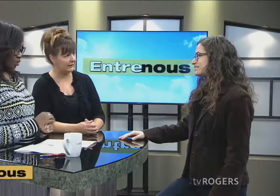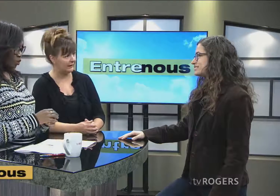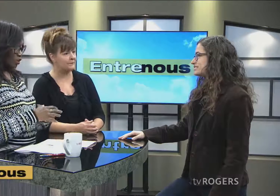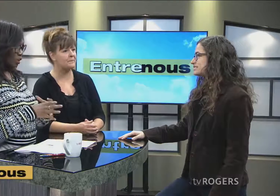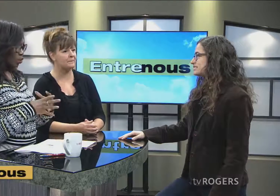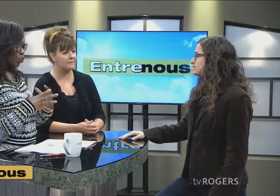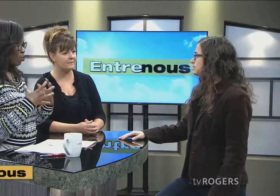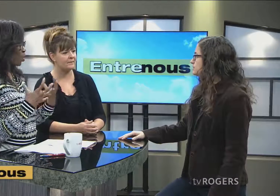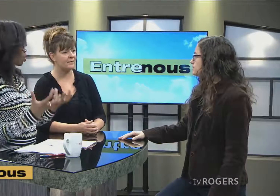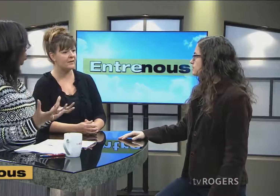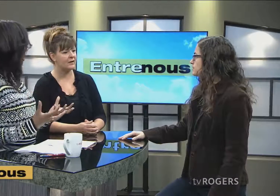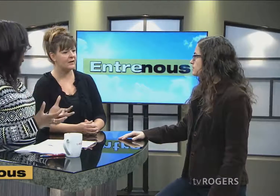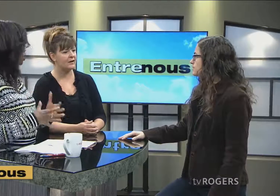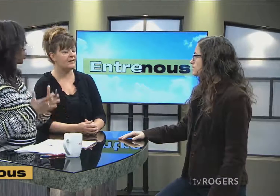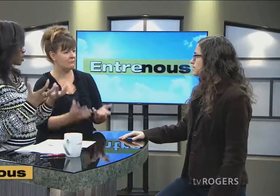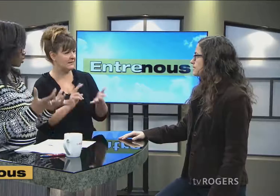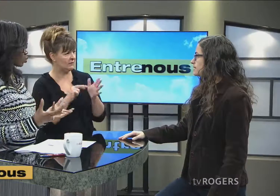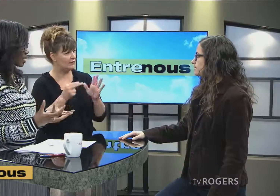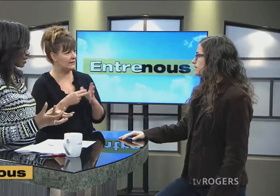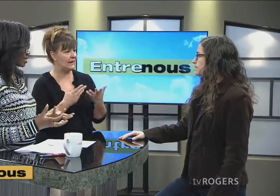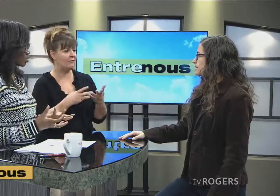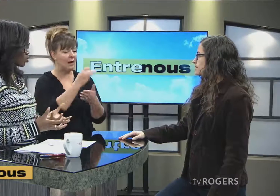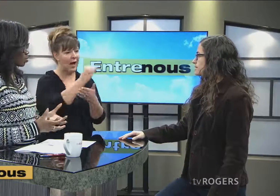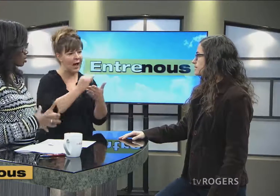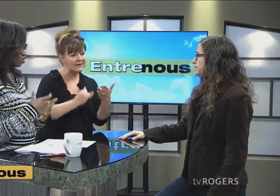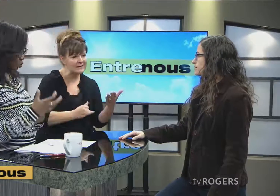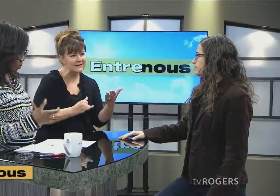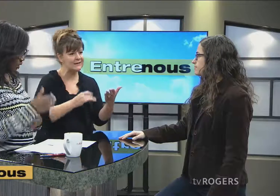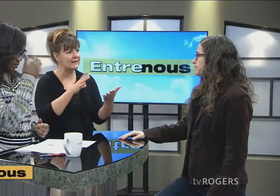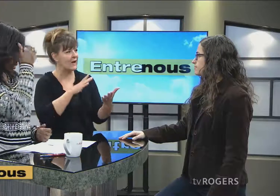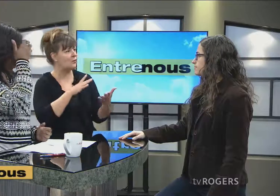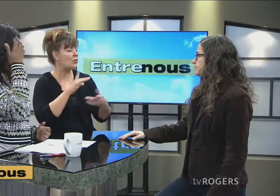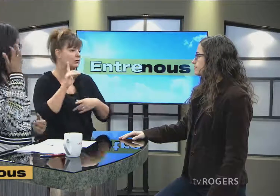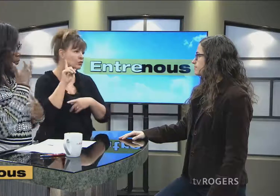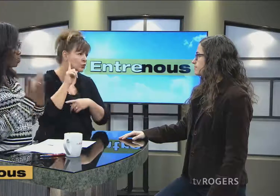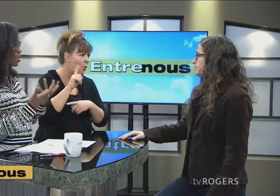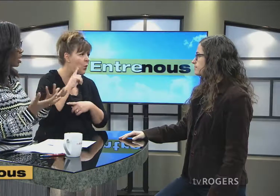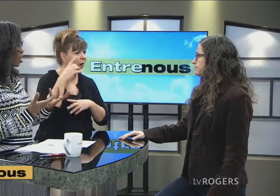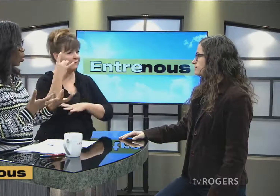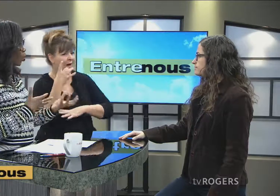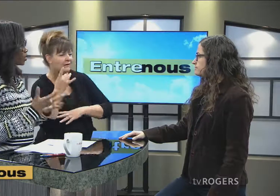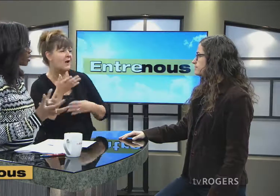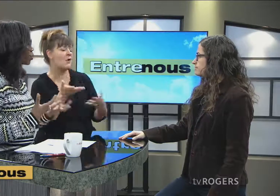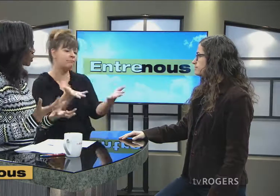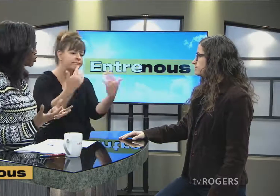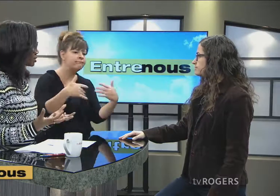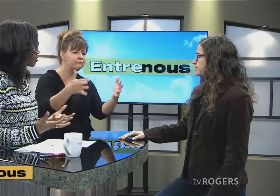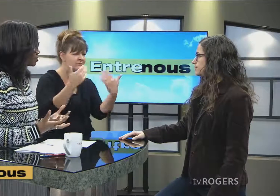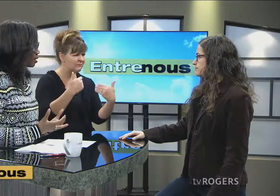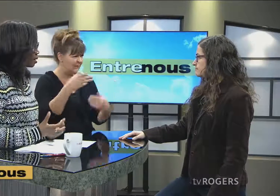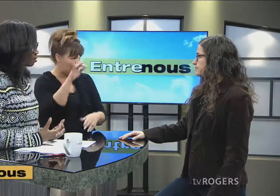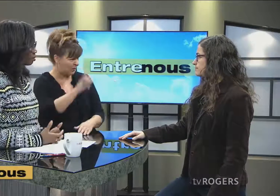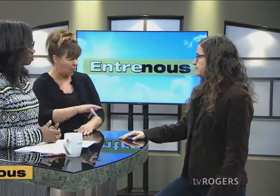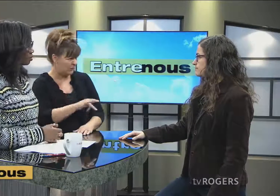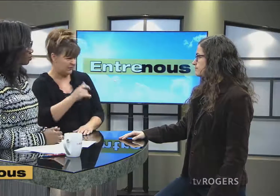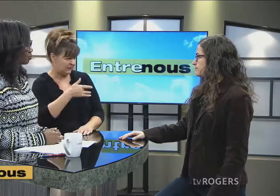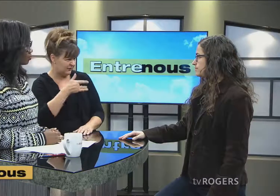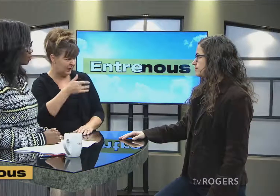là, c'est qu'on veut encourager nos artistes, justement, sourds et entendants, parce qu'ils n'ont pas autant d'opportunités,